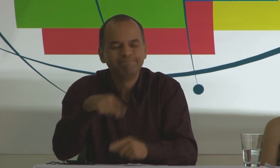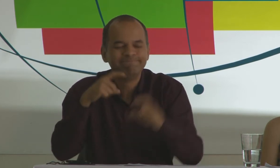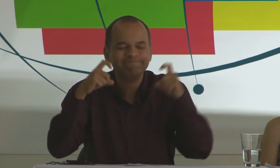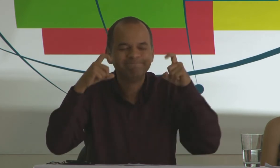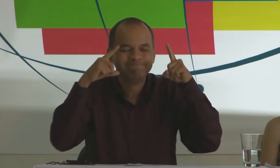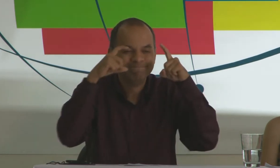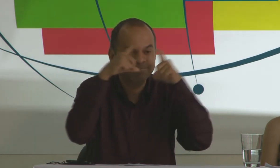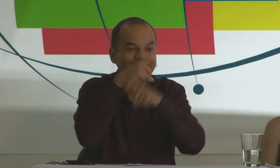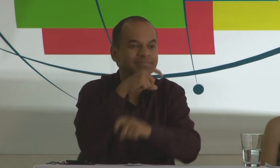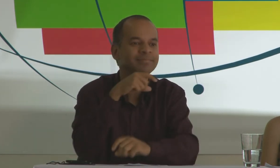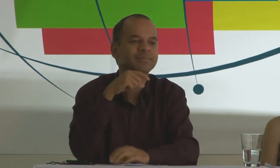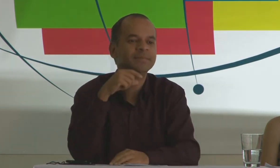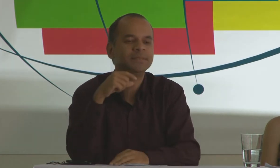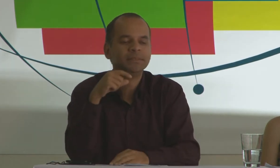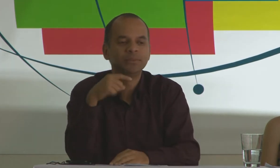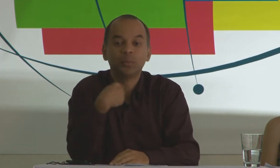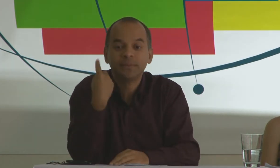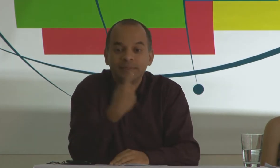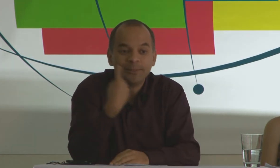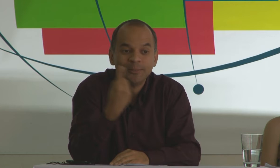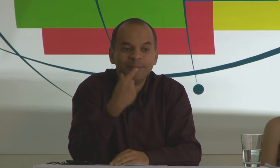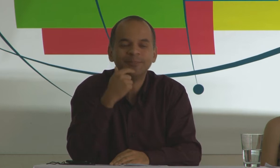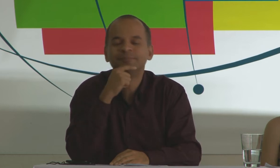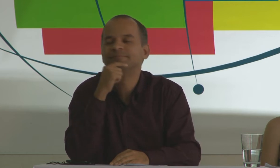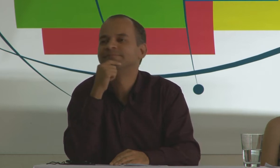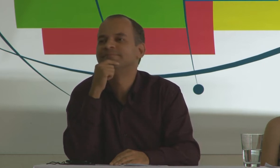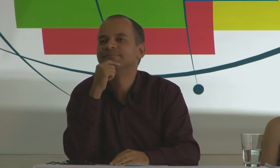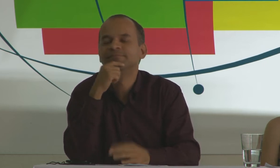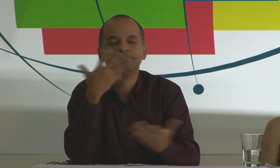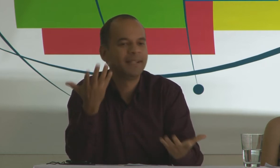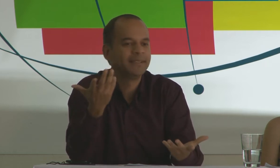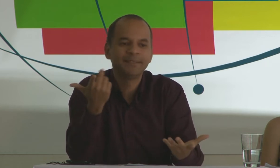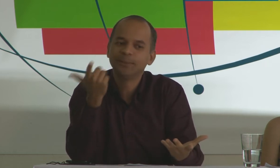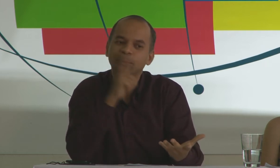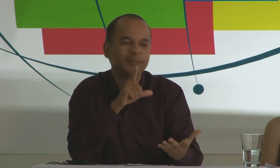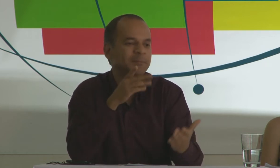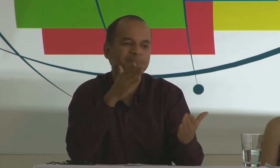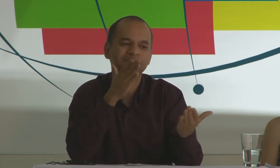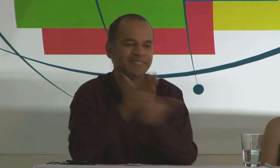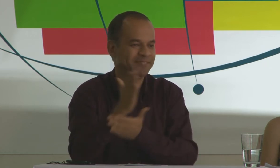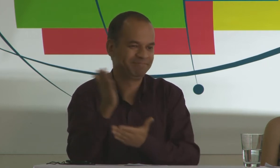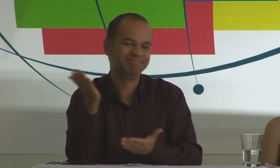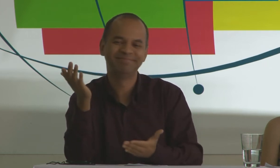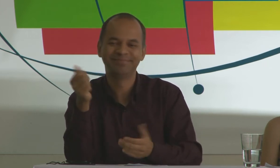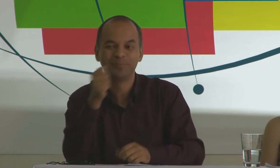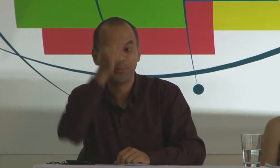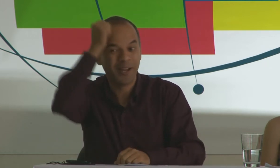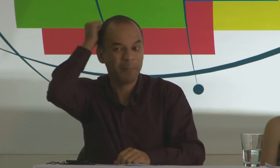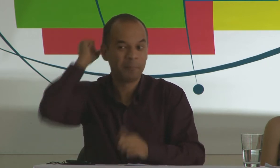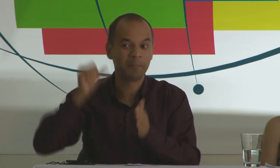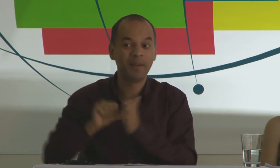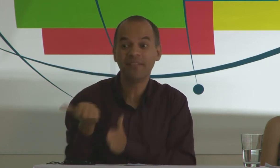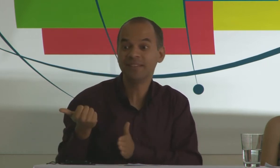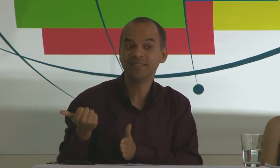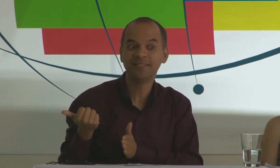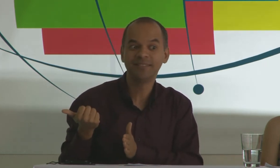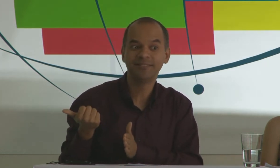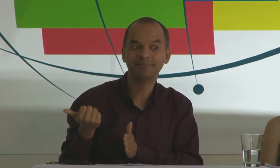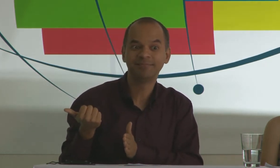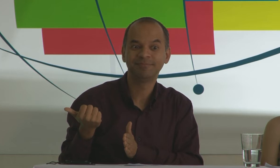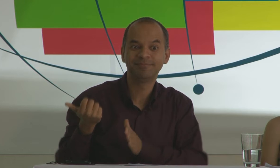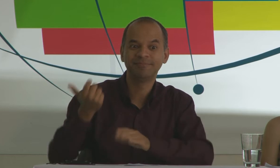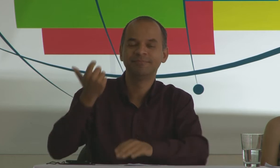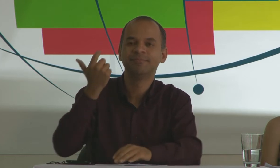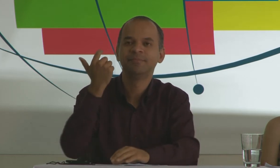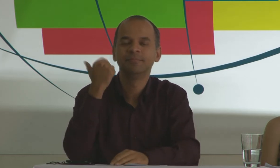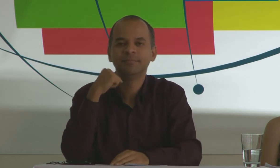estudar todo aquele conteúdo, porque eu já tinha tido uma série de prejuízos anteriormente, e eu estava sozinho, então acabei que eu não consegui passar no primeiro vestibular